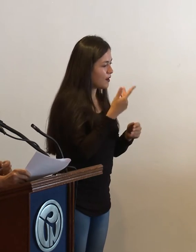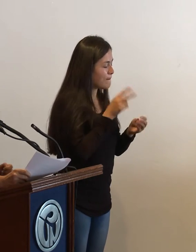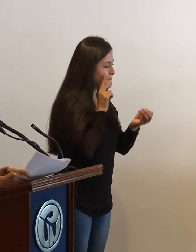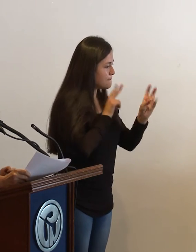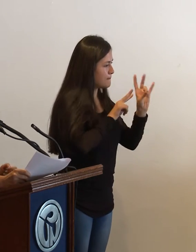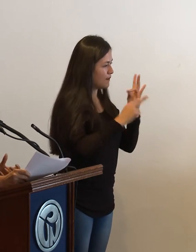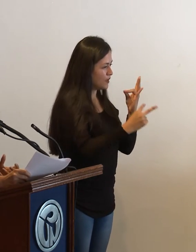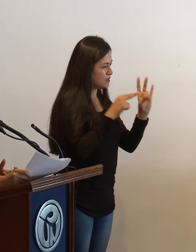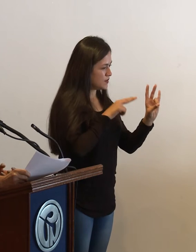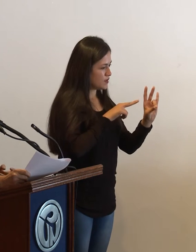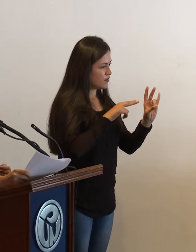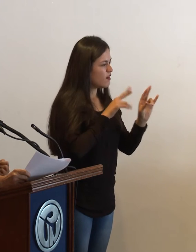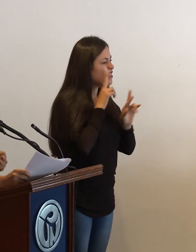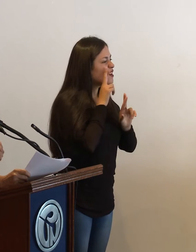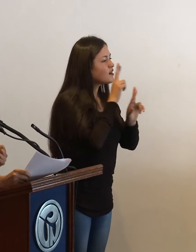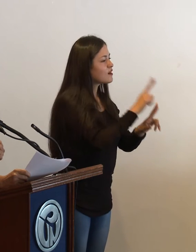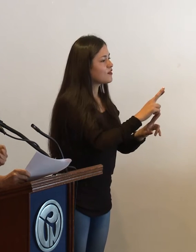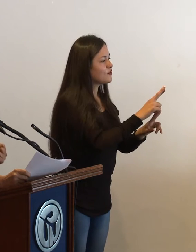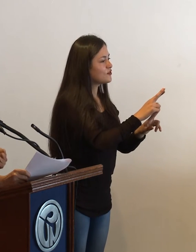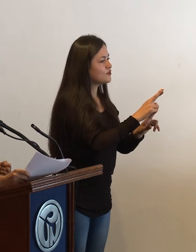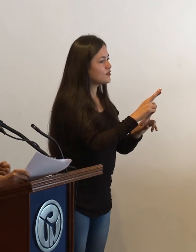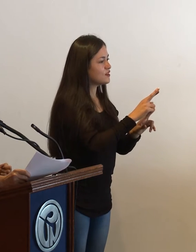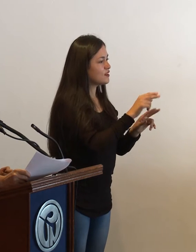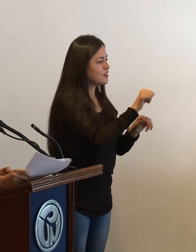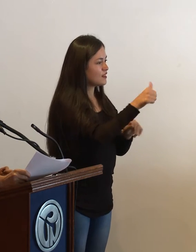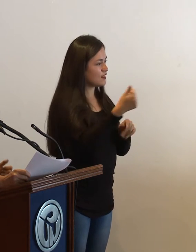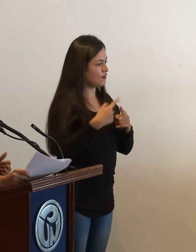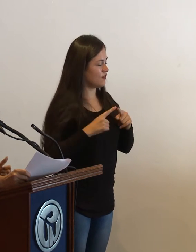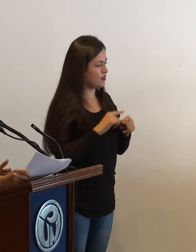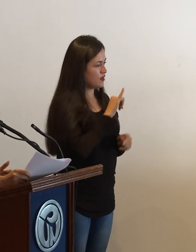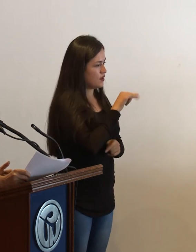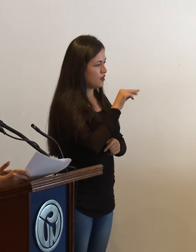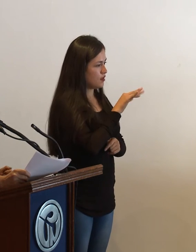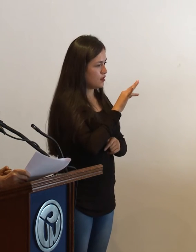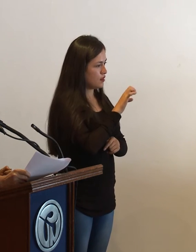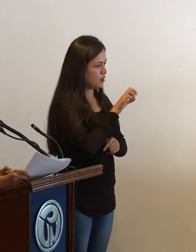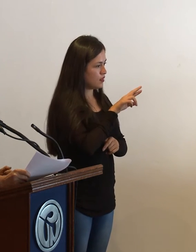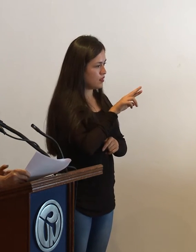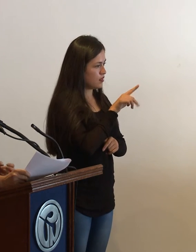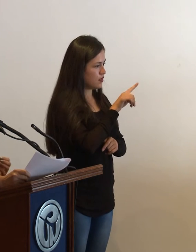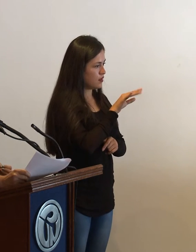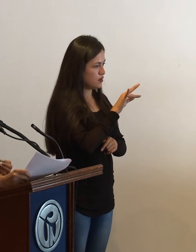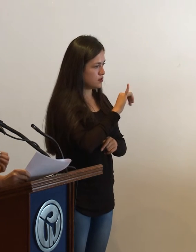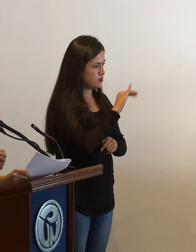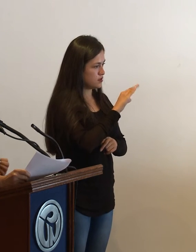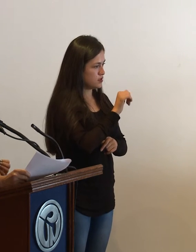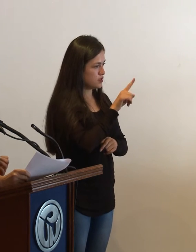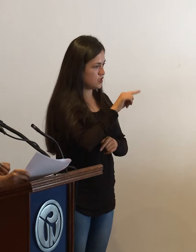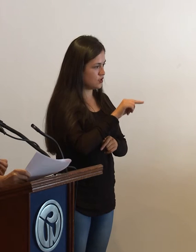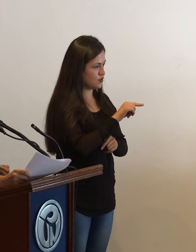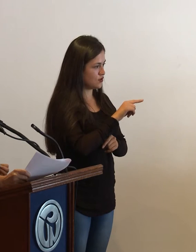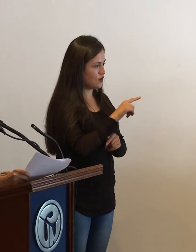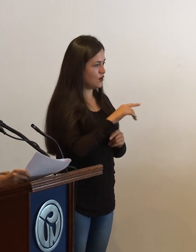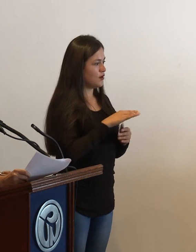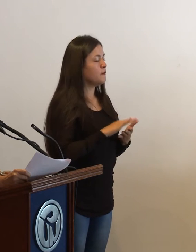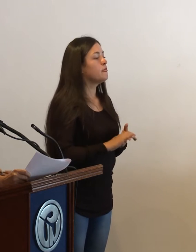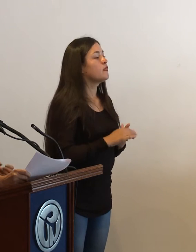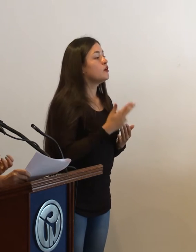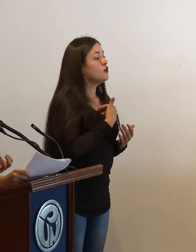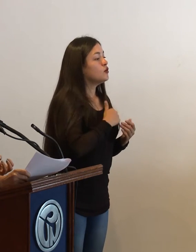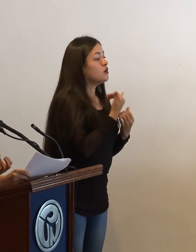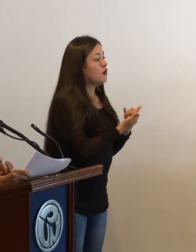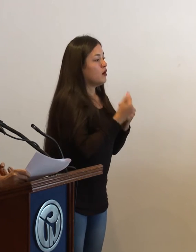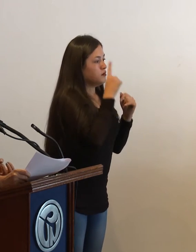permite el reconocimiento de los intersticios de la hegemonía. De ahí que a esta reflexión se